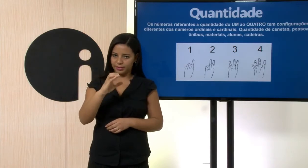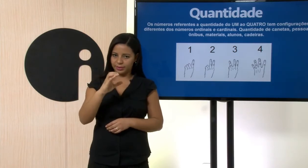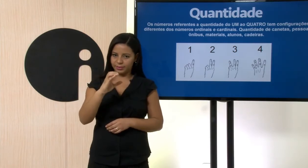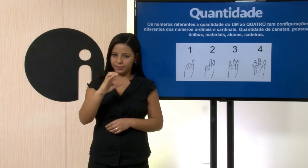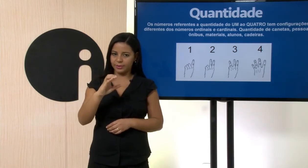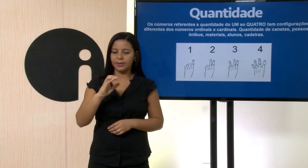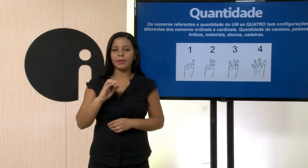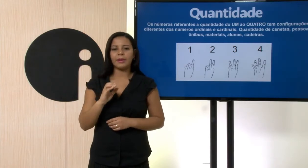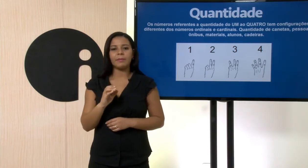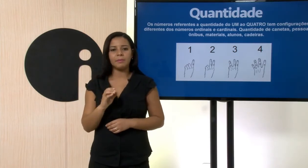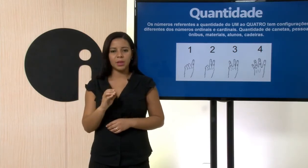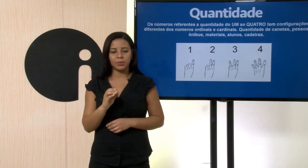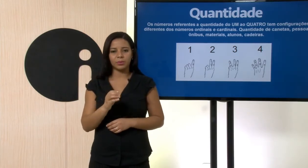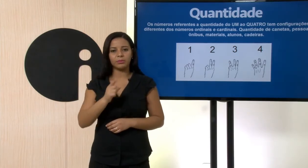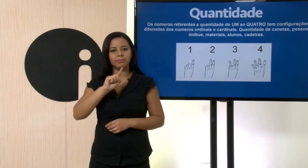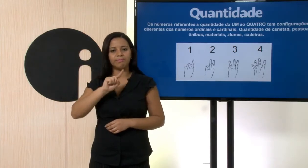centavos. 1000,